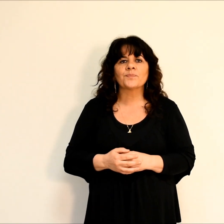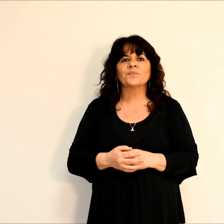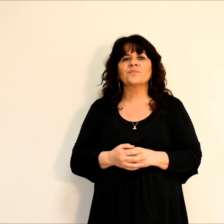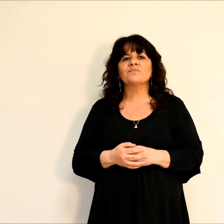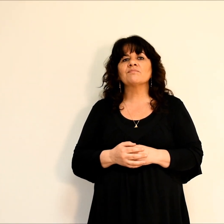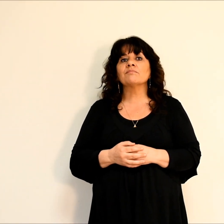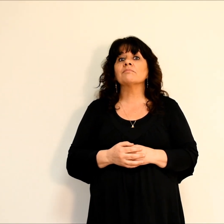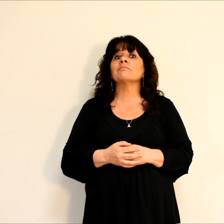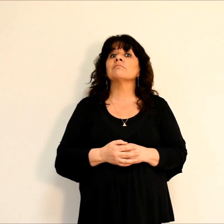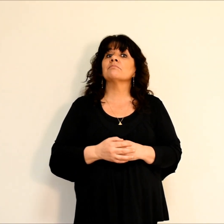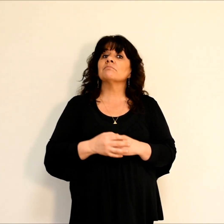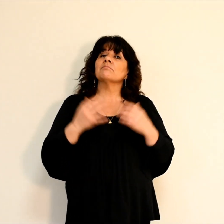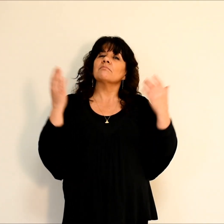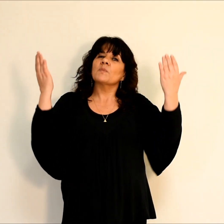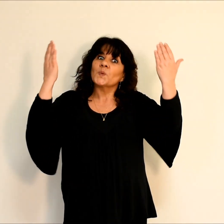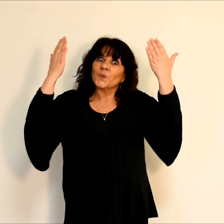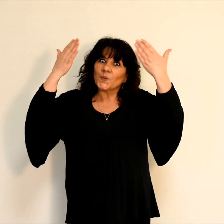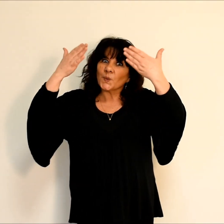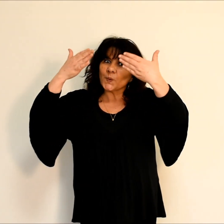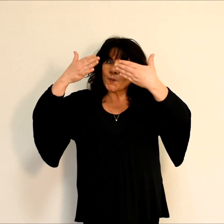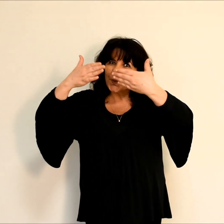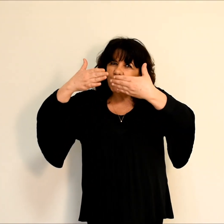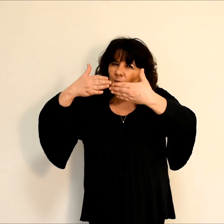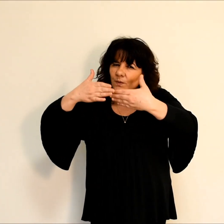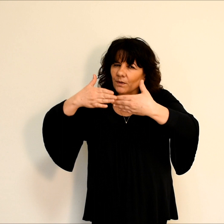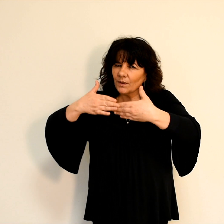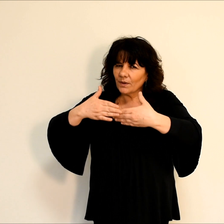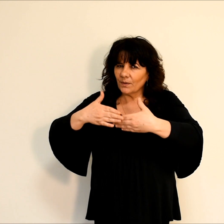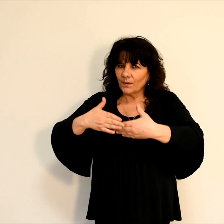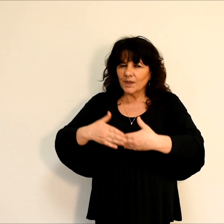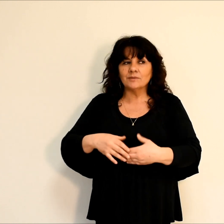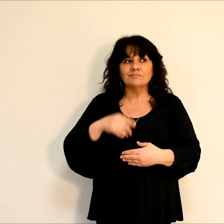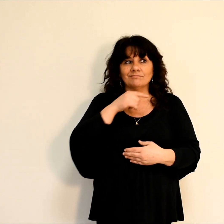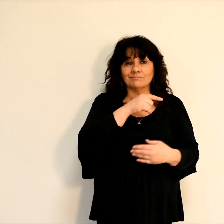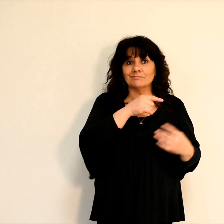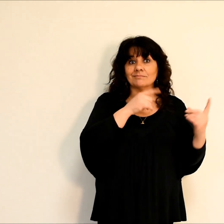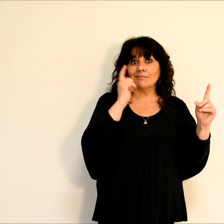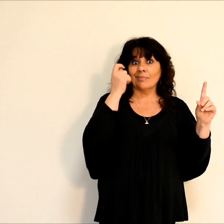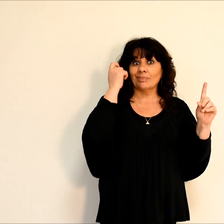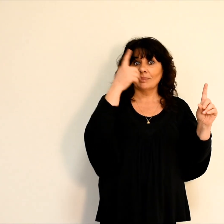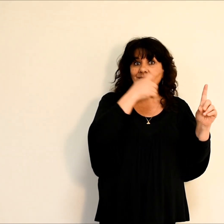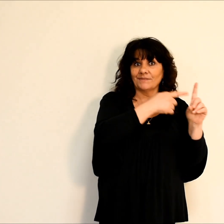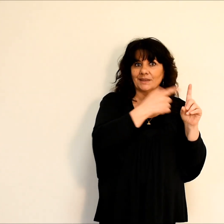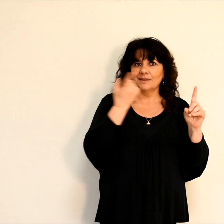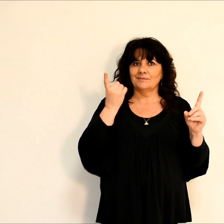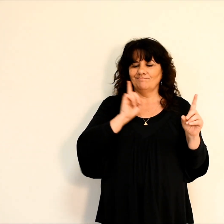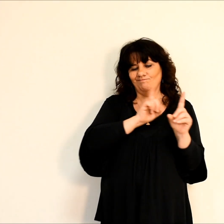David et Abishai arrivèrent de nuit près de la troupe.